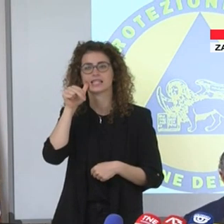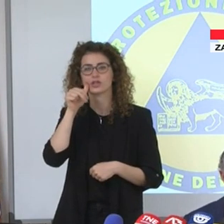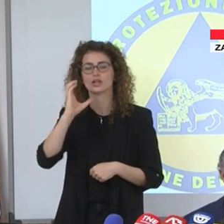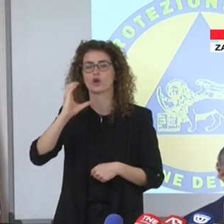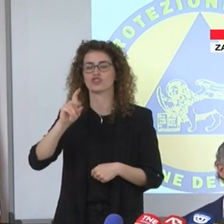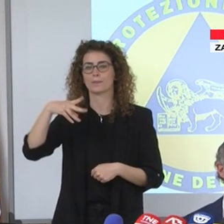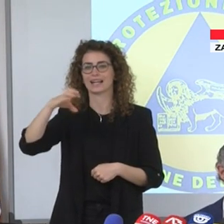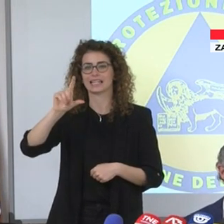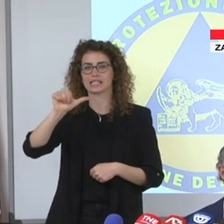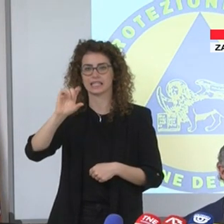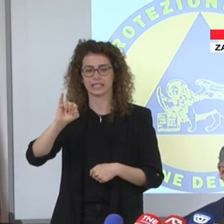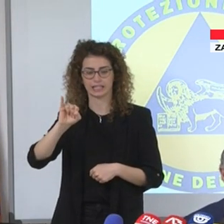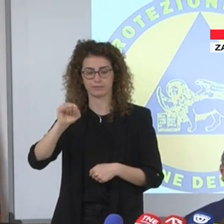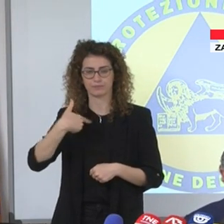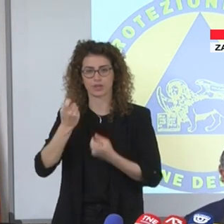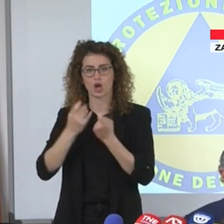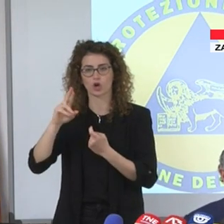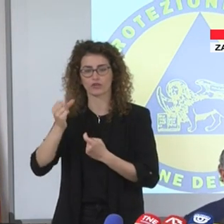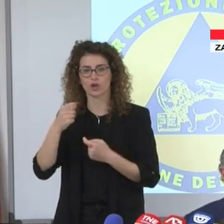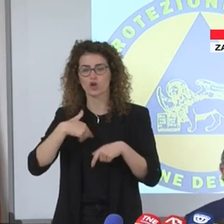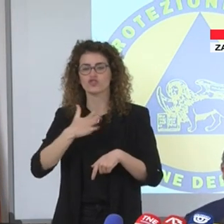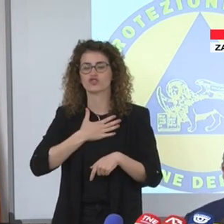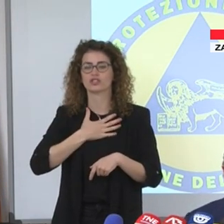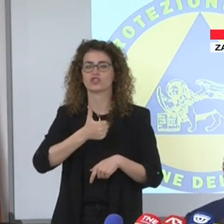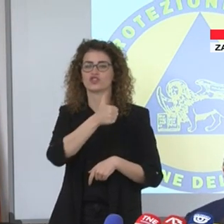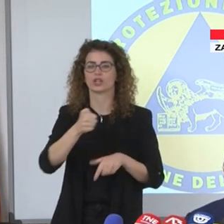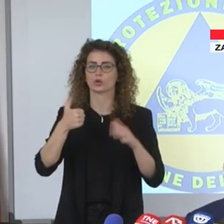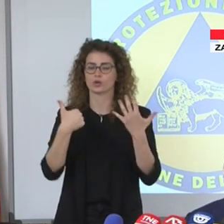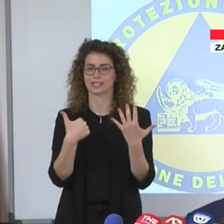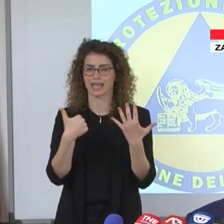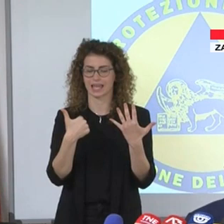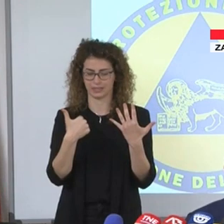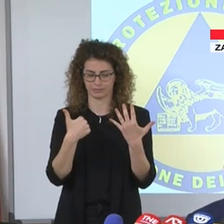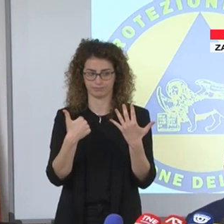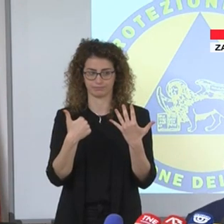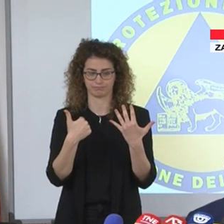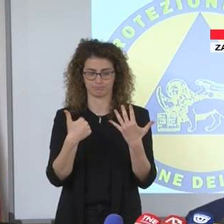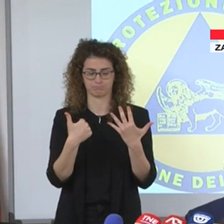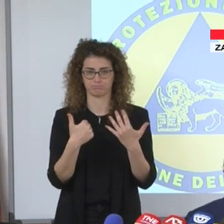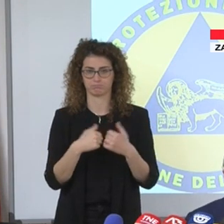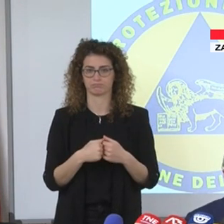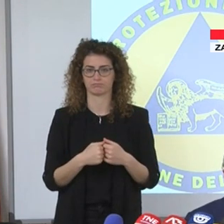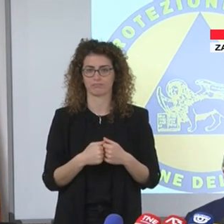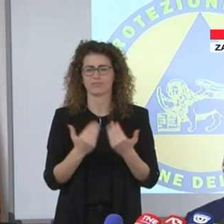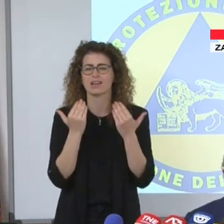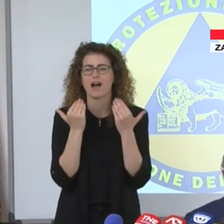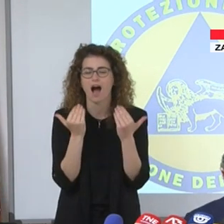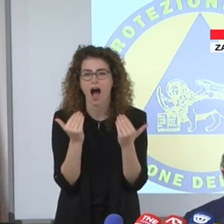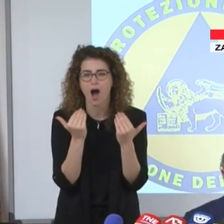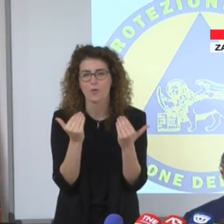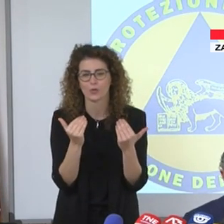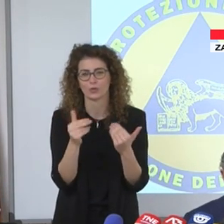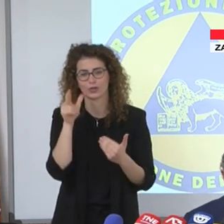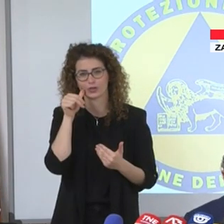Concetta Marchesini, che di Lonigo, oggi fa 106 anni. E quindi veramente facciamo gli auguri alla